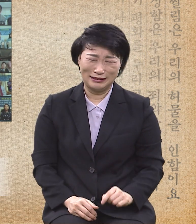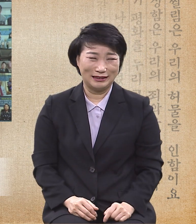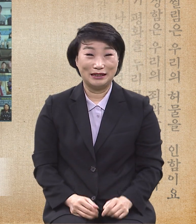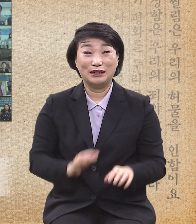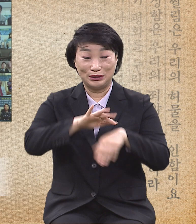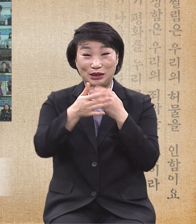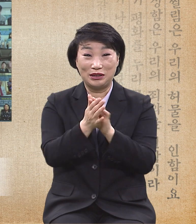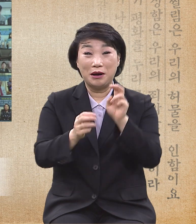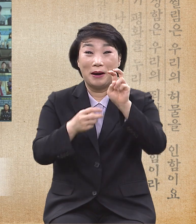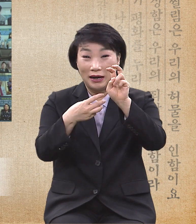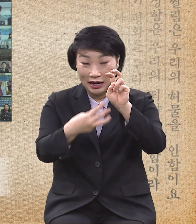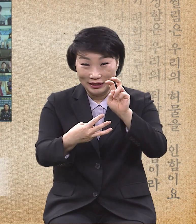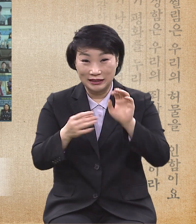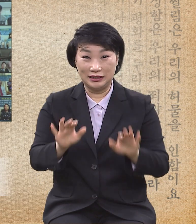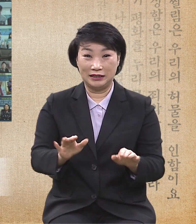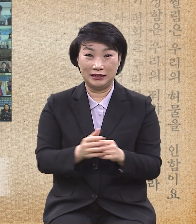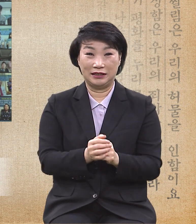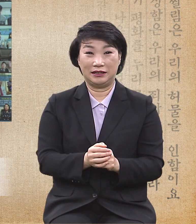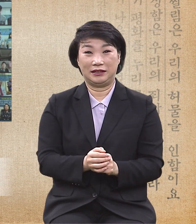말라기